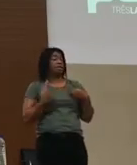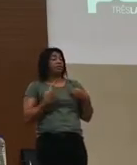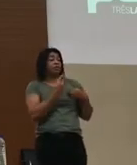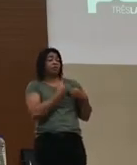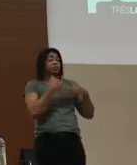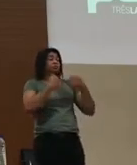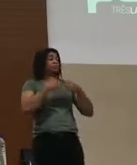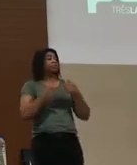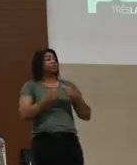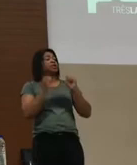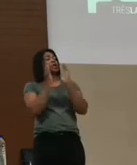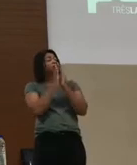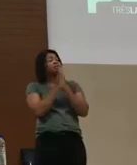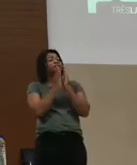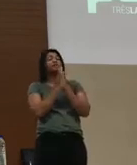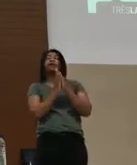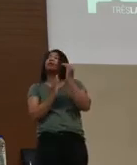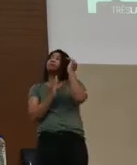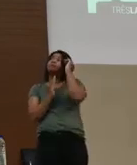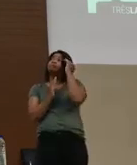oração,